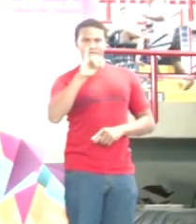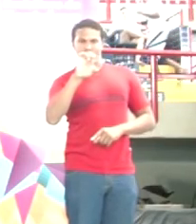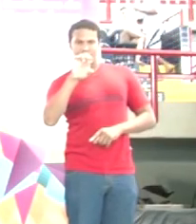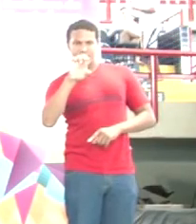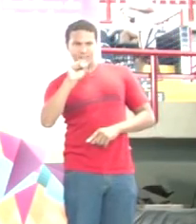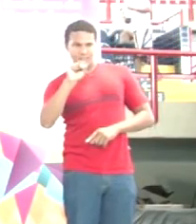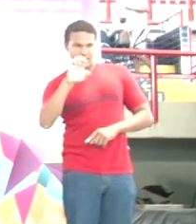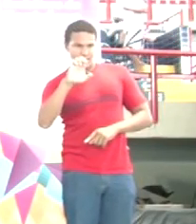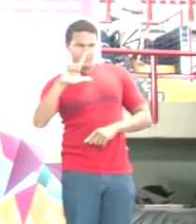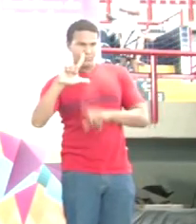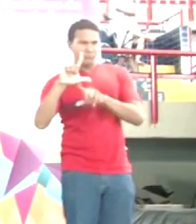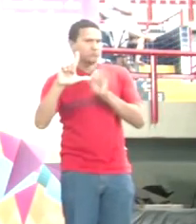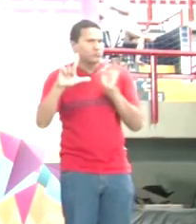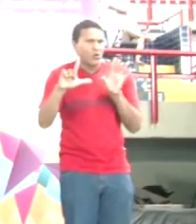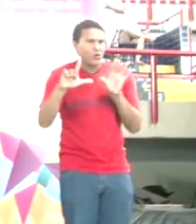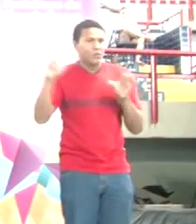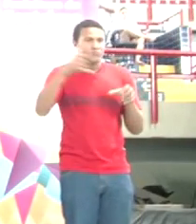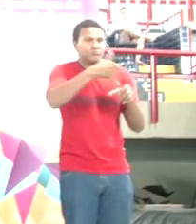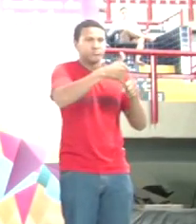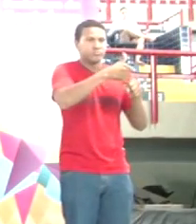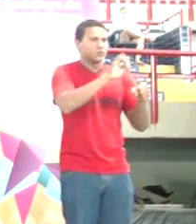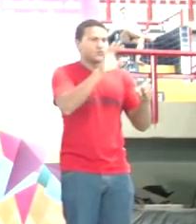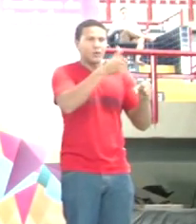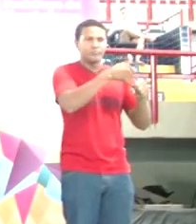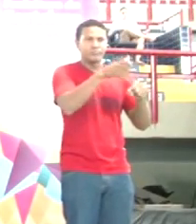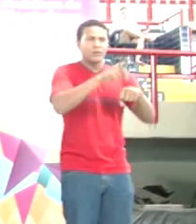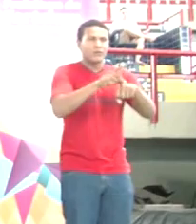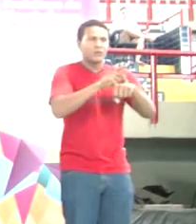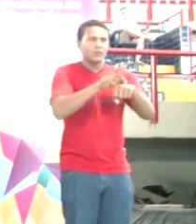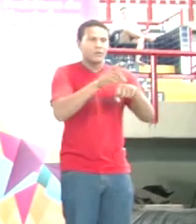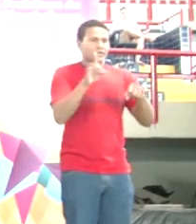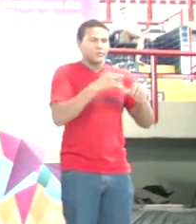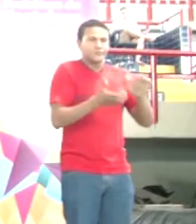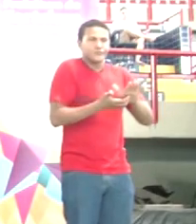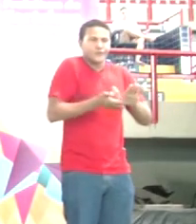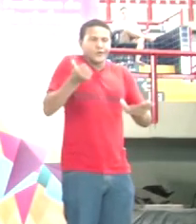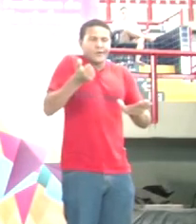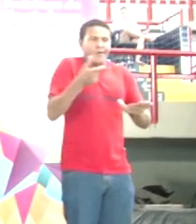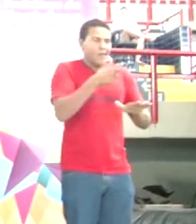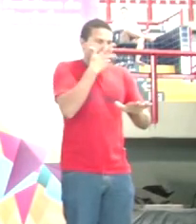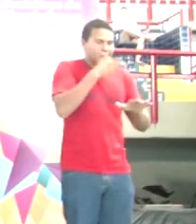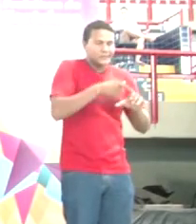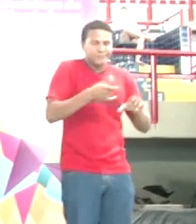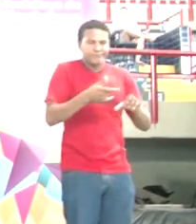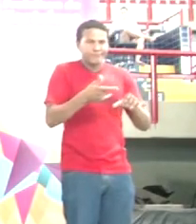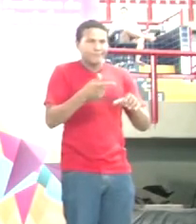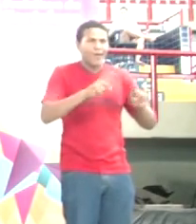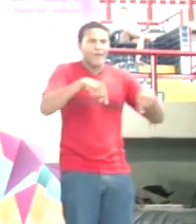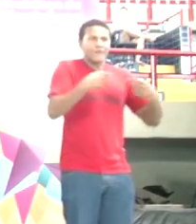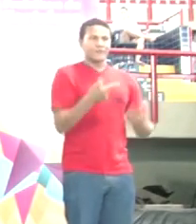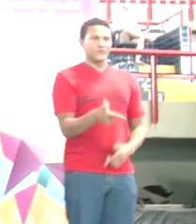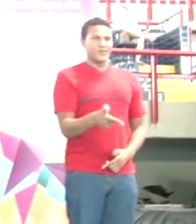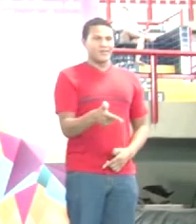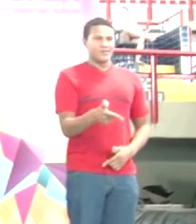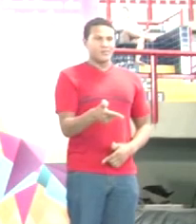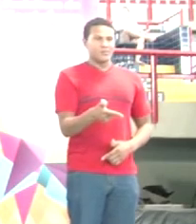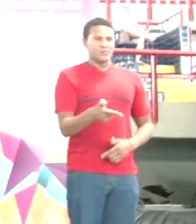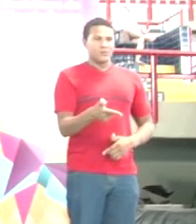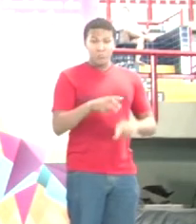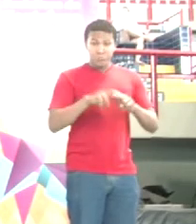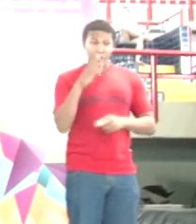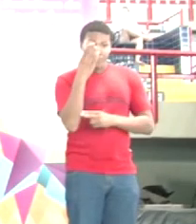vem do petróleo, que é uma fonte que não é o quê? Que não é renovável. É outra vantagem. Mas, Thiago, por que